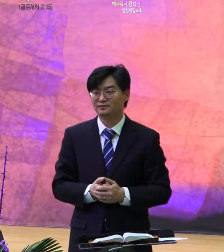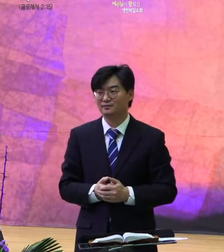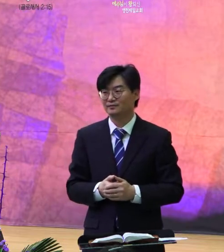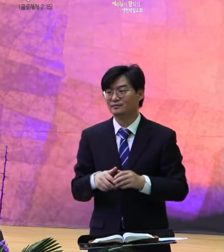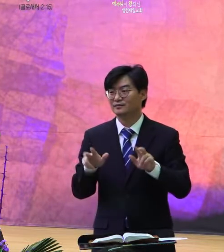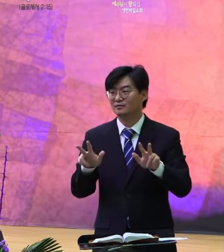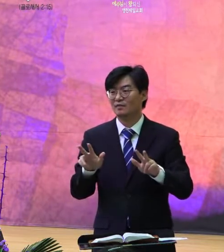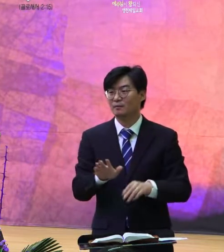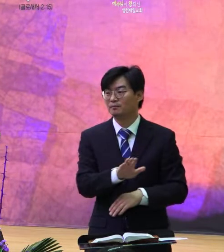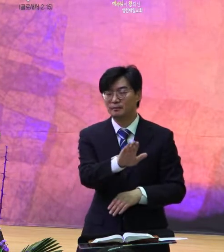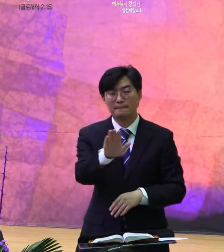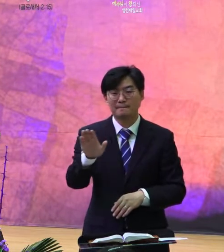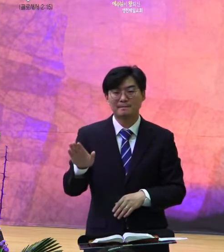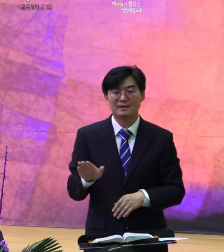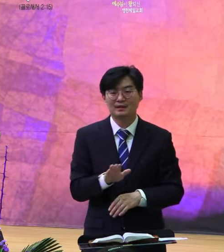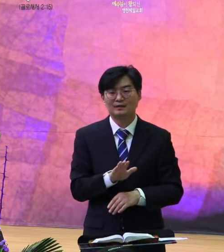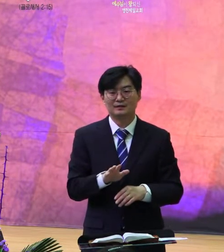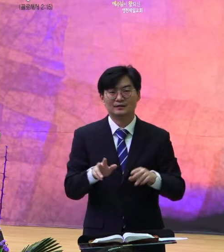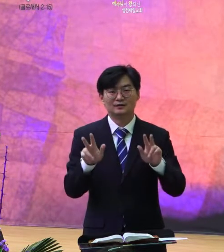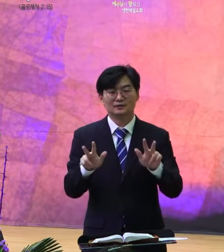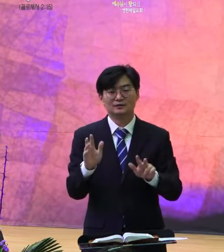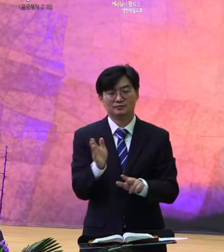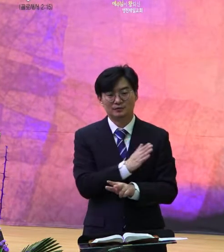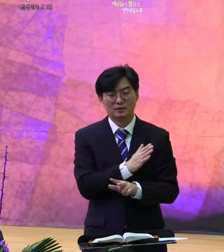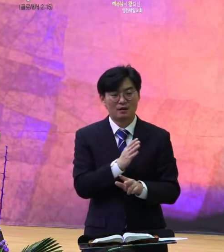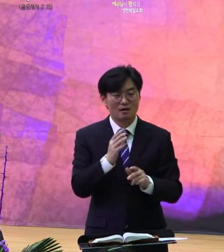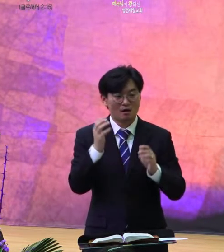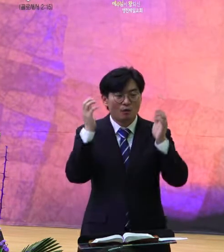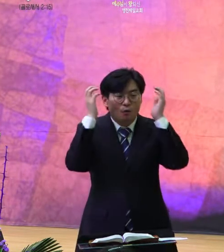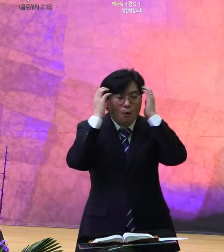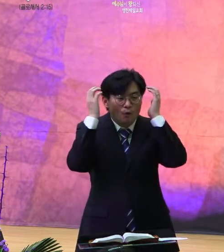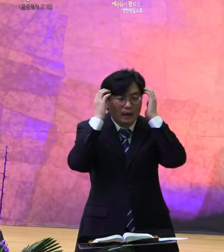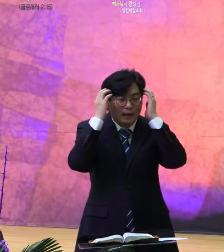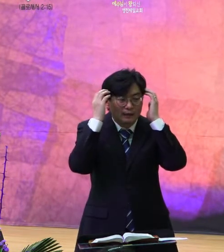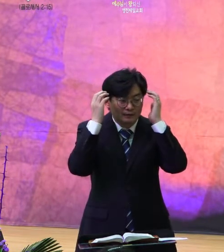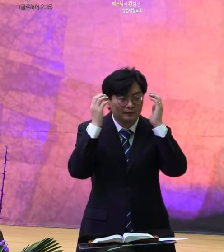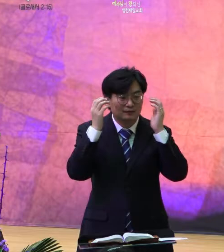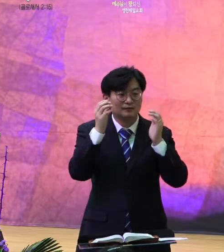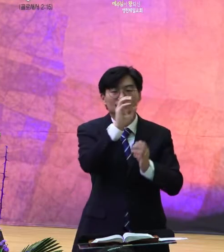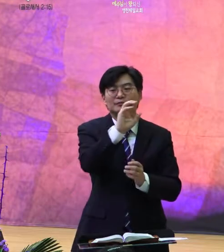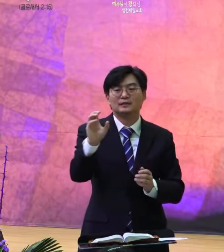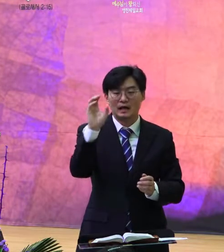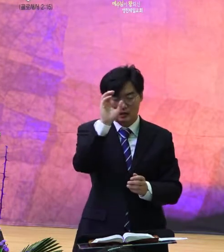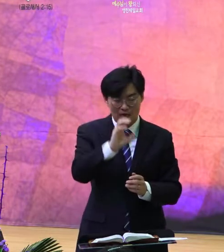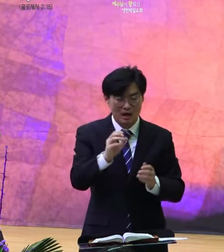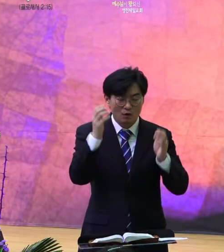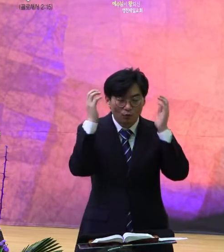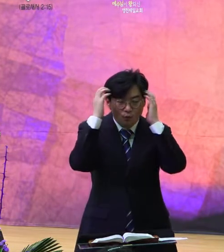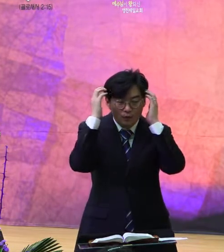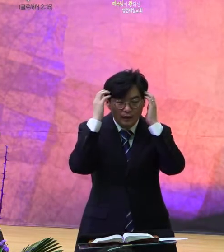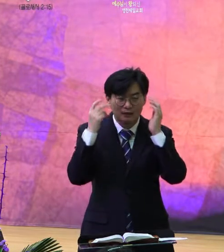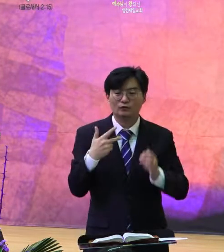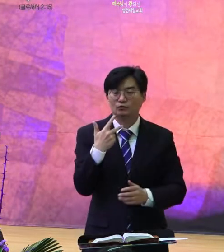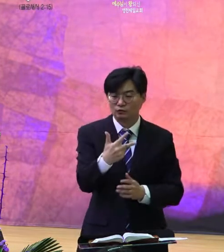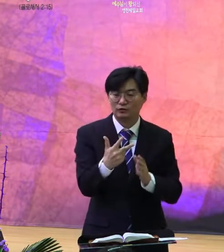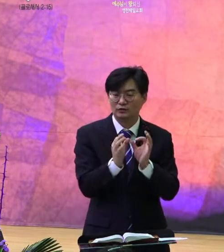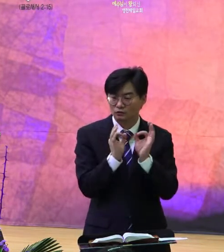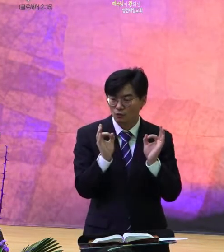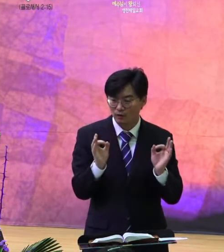여러분, 오늘부터 이 고난주간에 특별히 십자가를 향해서 결단했던 여러분의 신앙의 고백을 다시